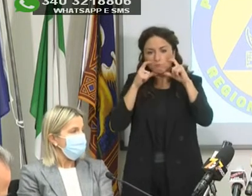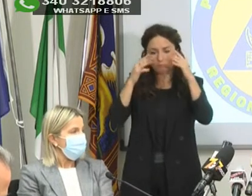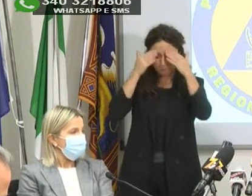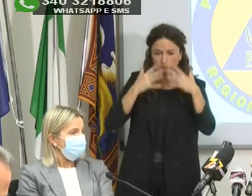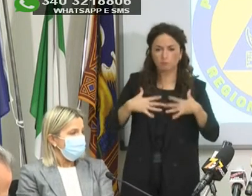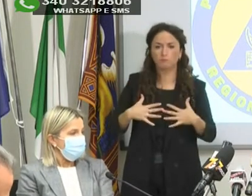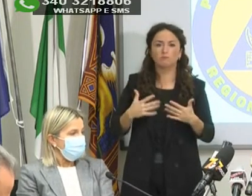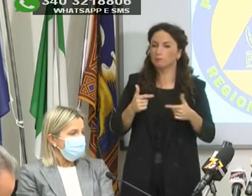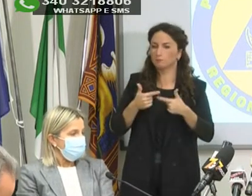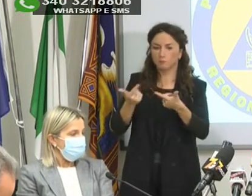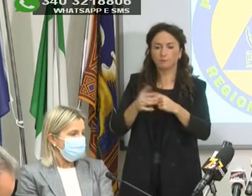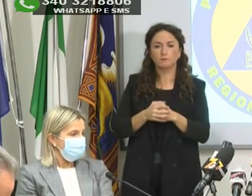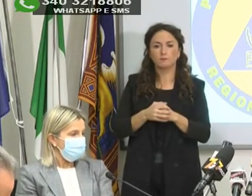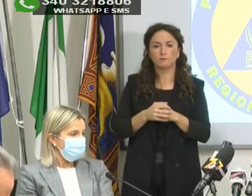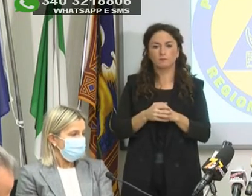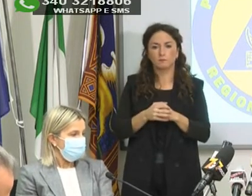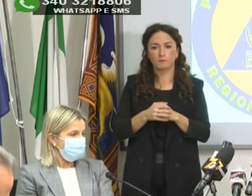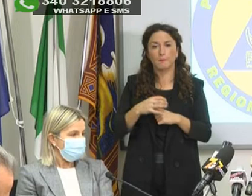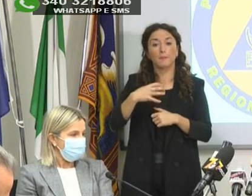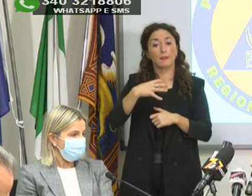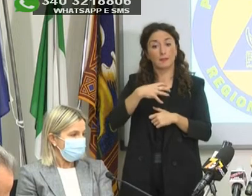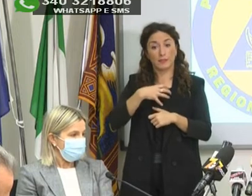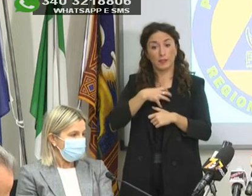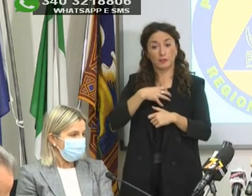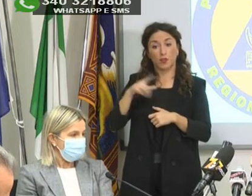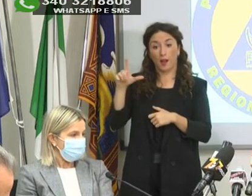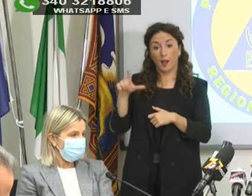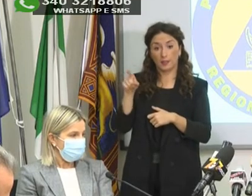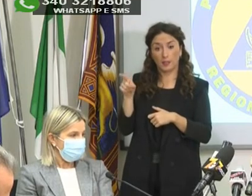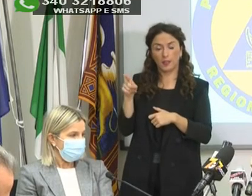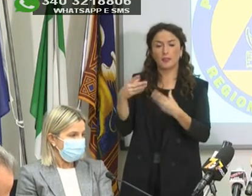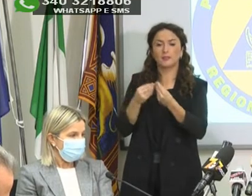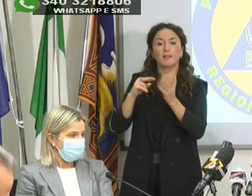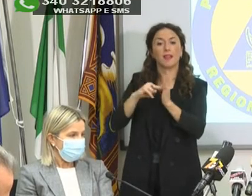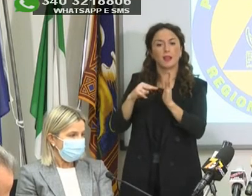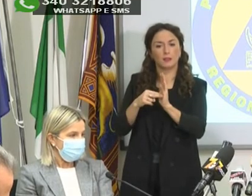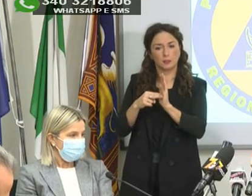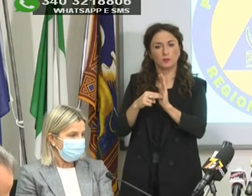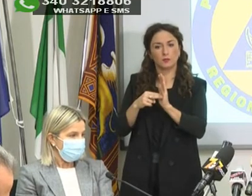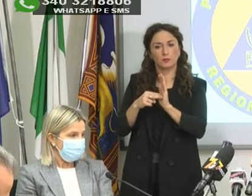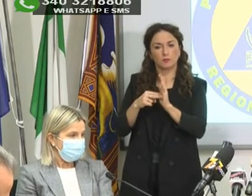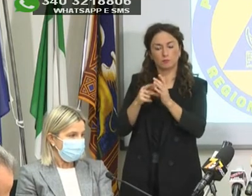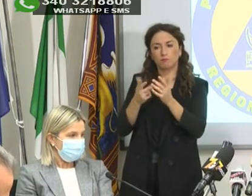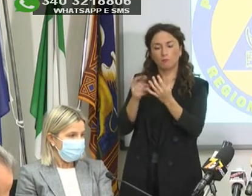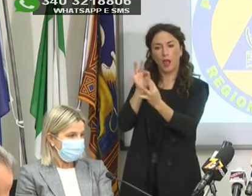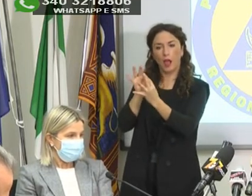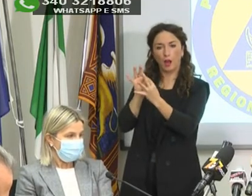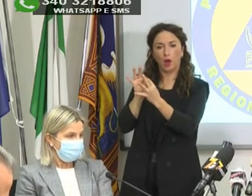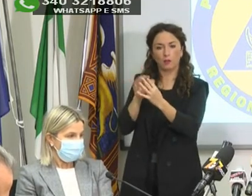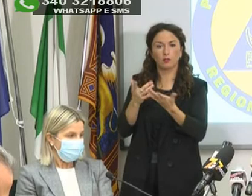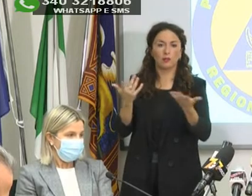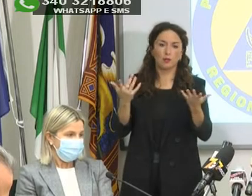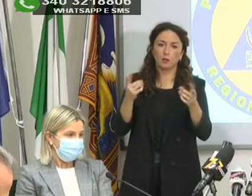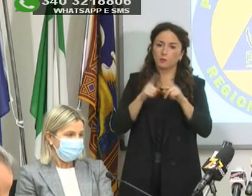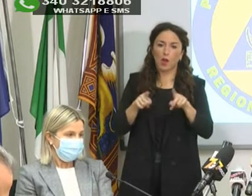Seguirà la partita l'assessore Lanzarin, che poi con i suoi tecnici vedrà di chiudere questo accordo, perché come al solito a